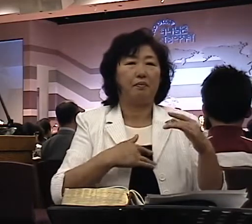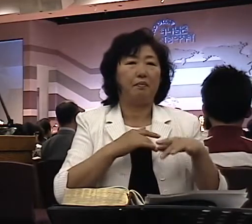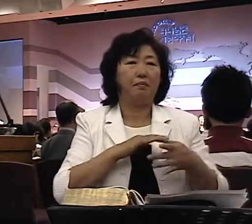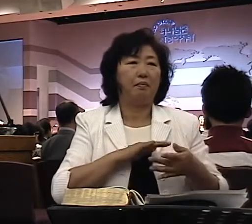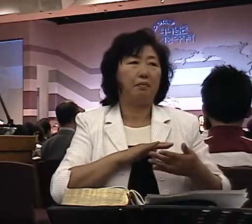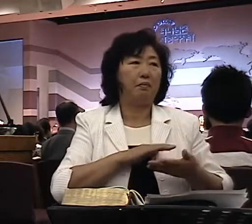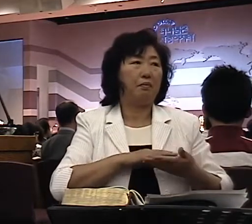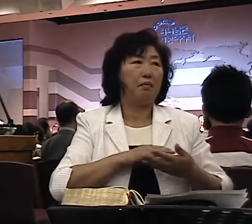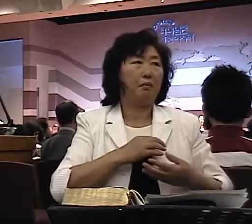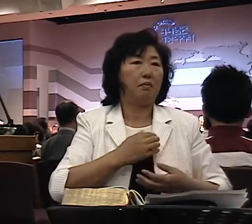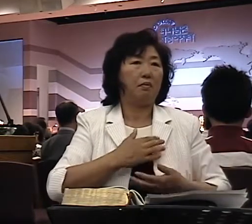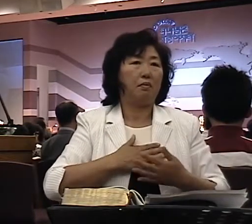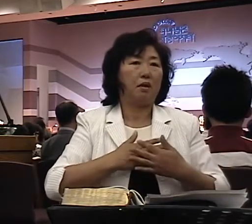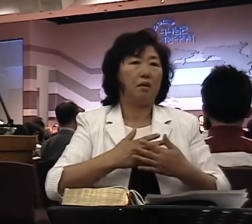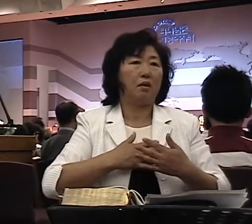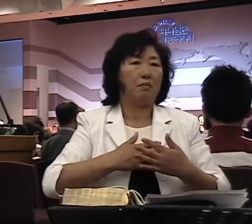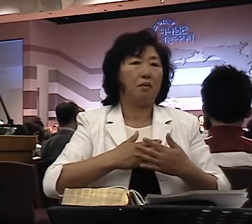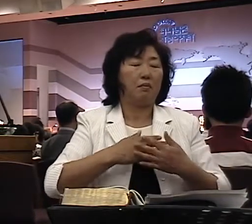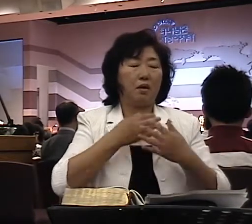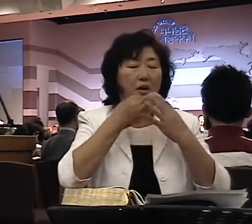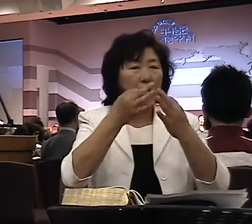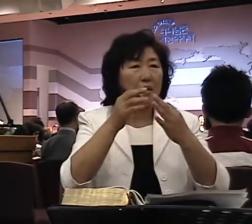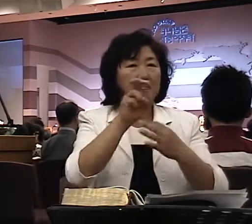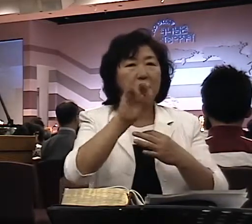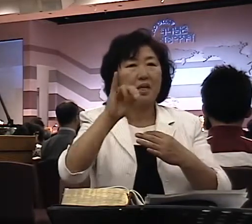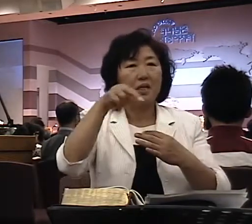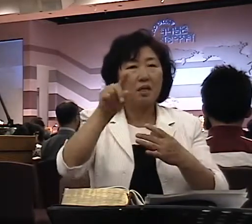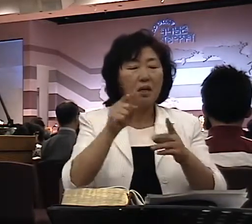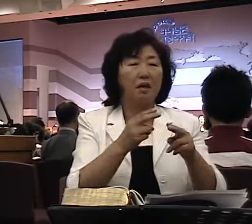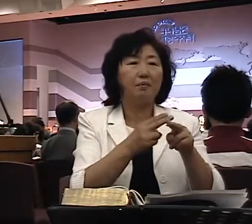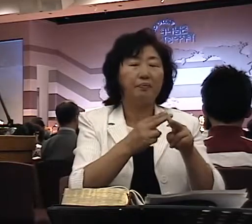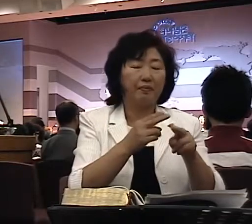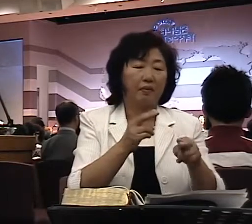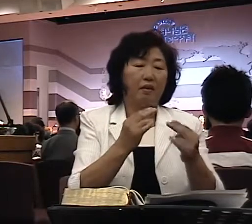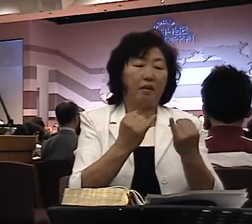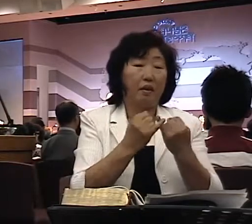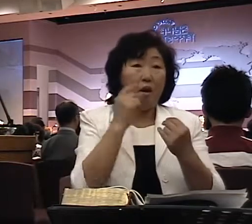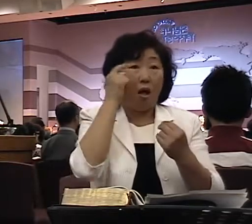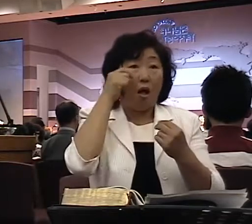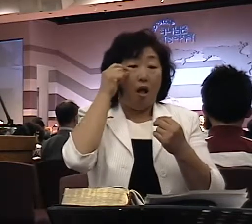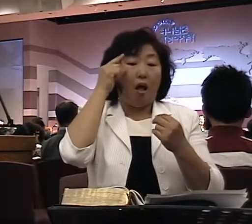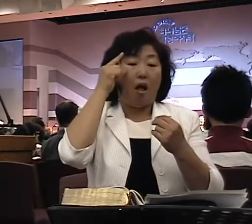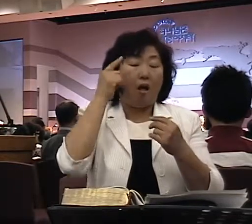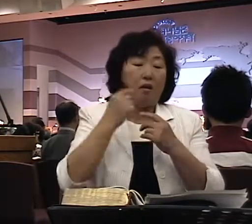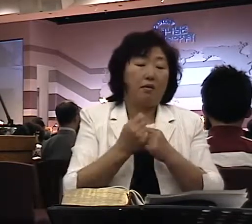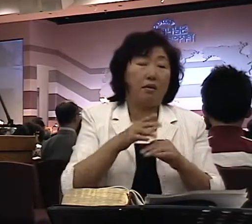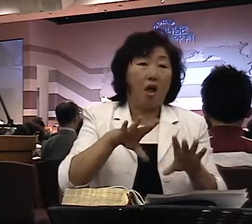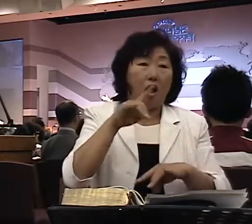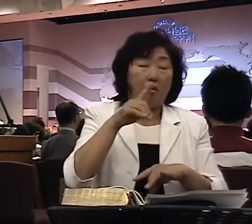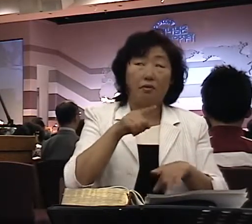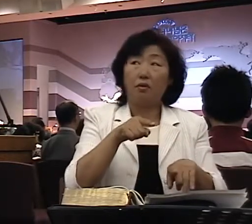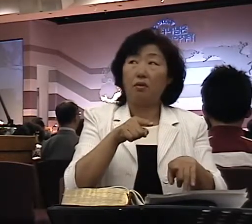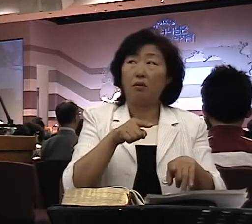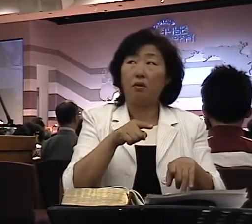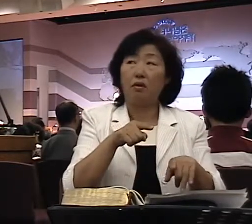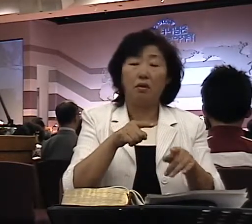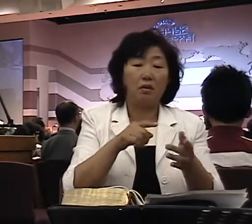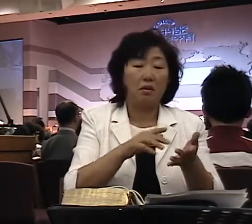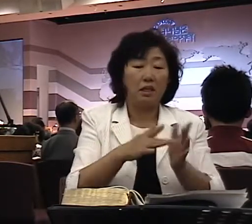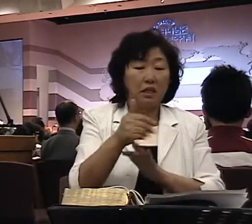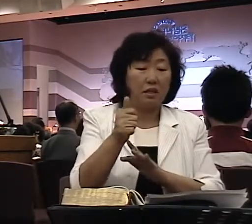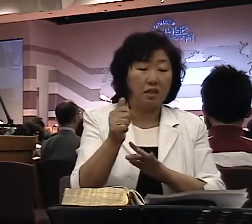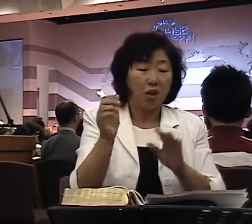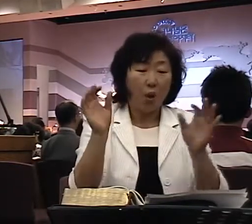자기 맥박 소리를 들은 거예요. 리사가. 그의 눈이 동그래지면서 처음으로 한 말이 이것입니다. Is that Jesus